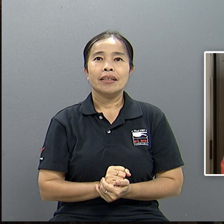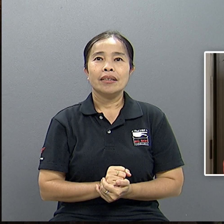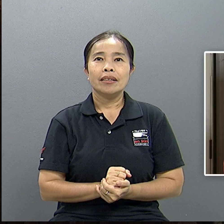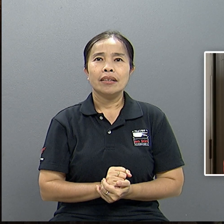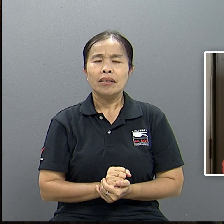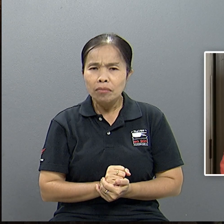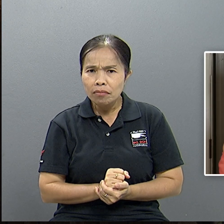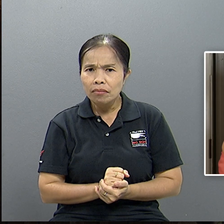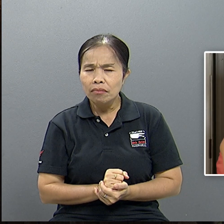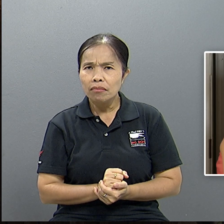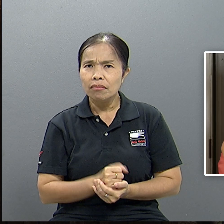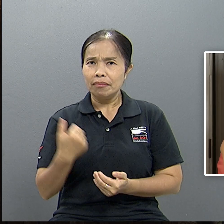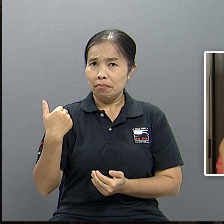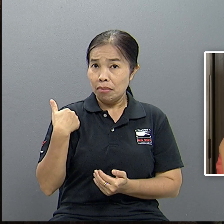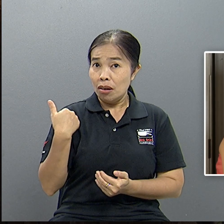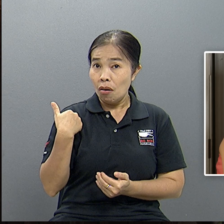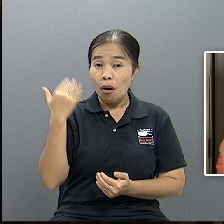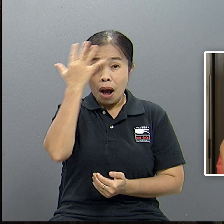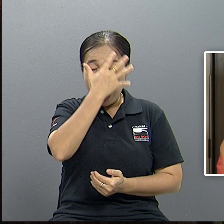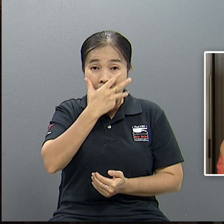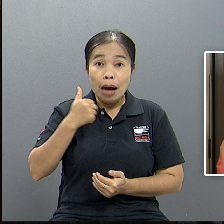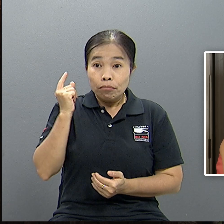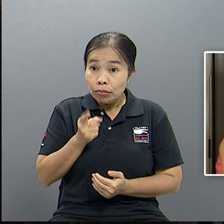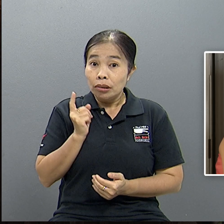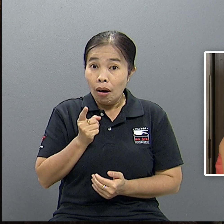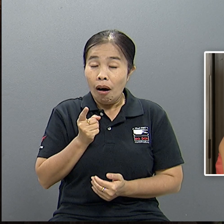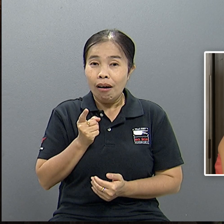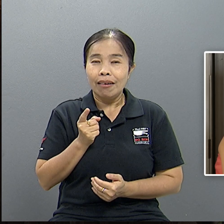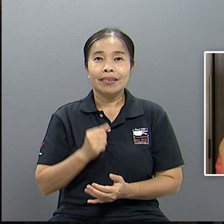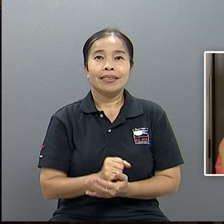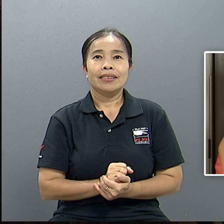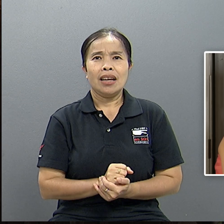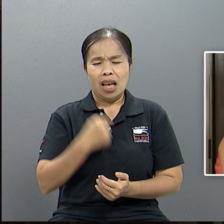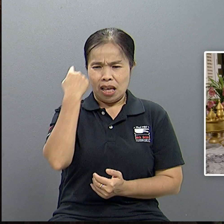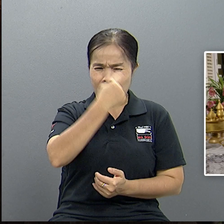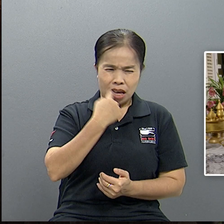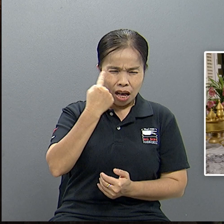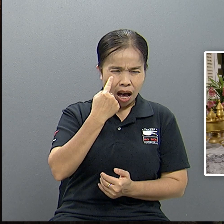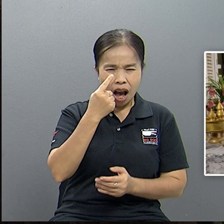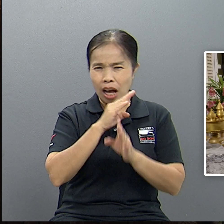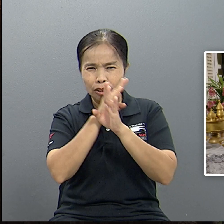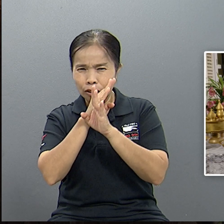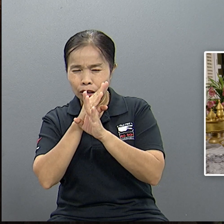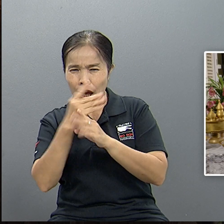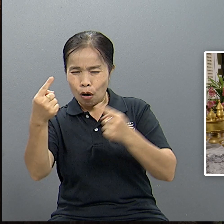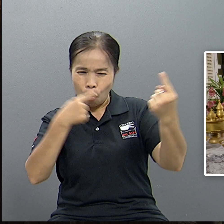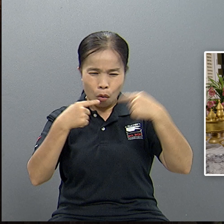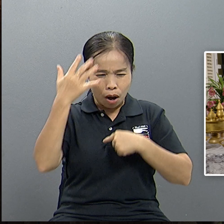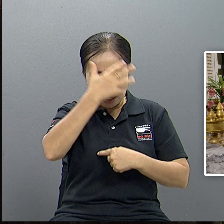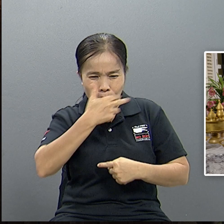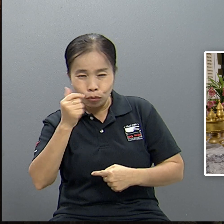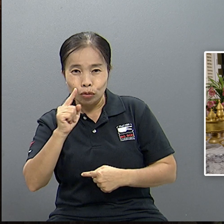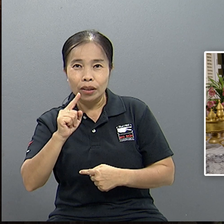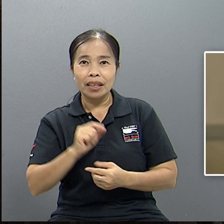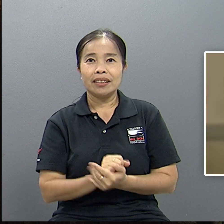นี่แม่พิษงามถึงลือขนาดนั้นเลยหรือใครกัน เขาว่าเป็นเด็ก